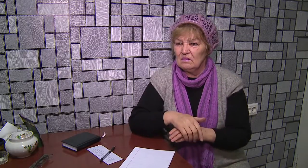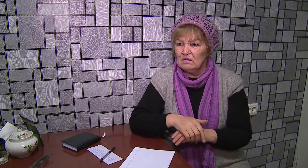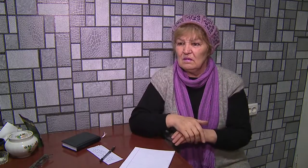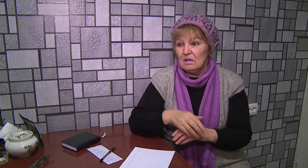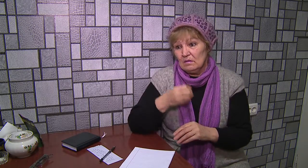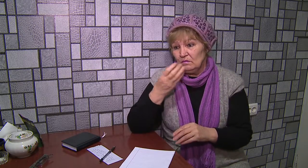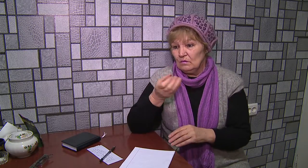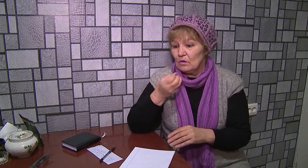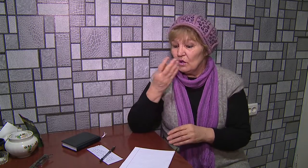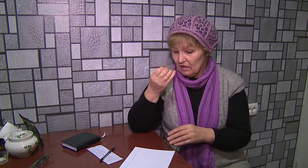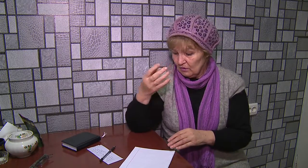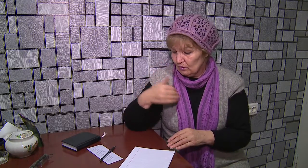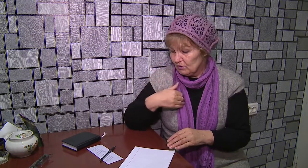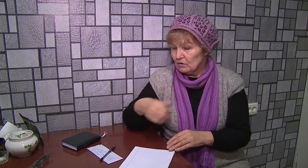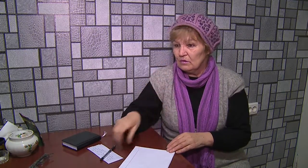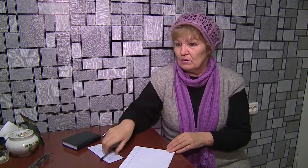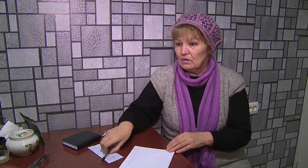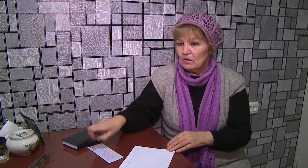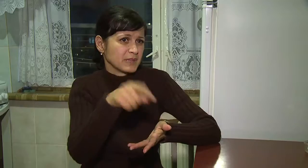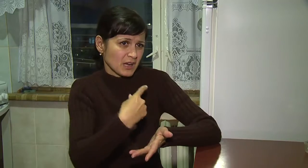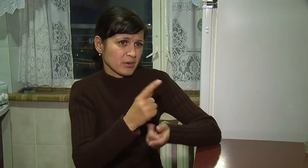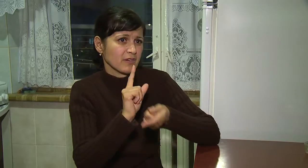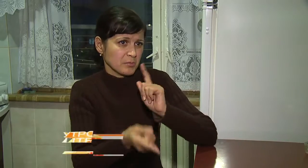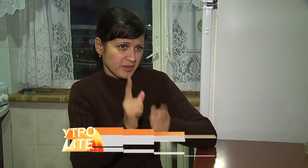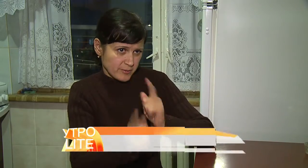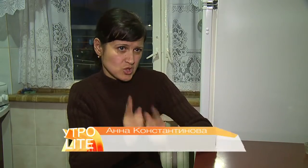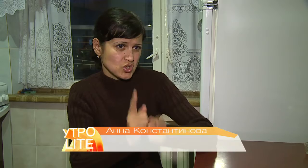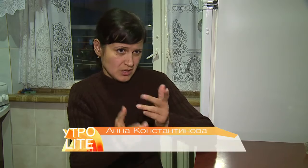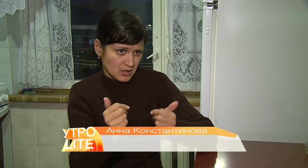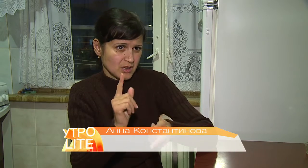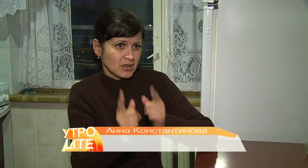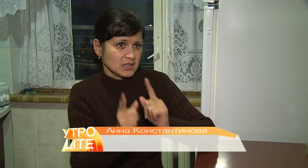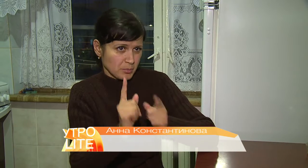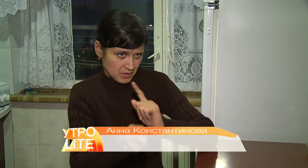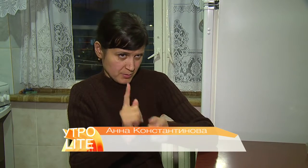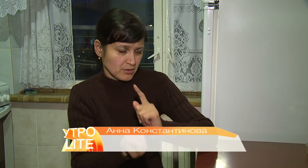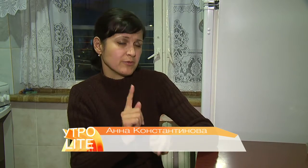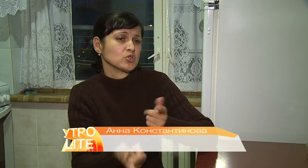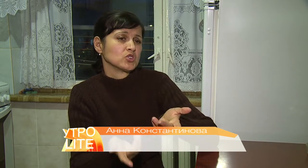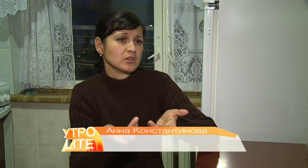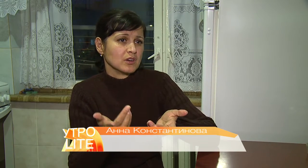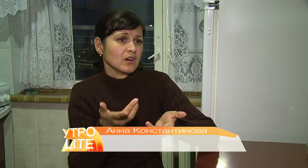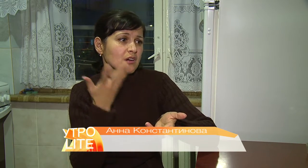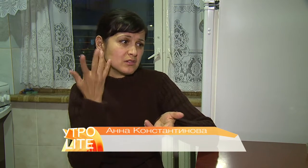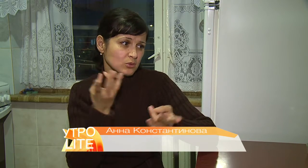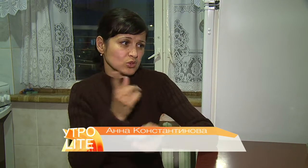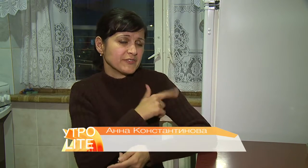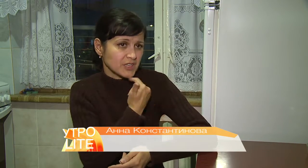помощи людям с нарушением слуха порой никак не обойтись. Нам нужен переводчик, когда нужно пойти к врачу на работу в ЖЭК. Бывает,